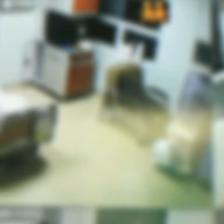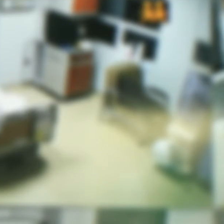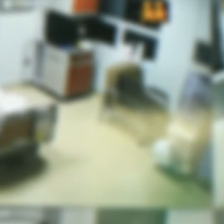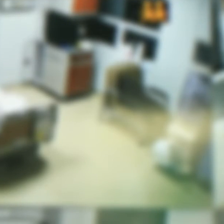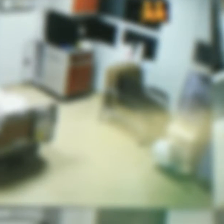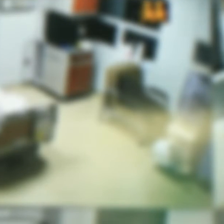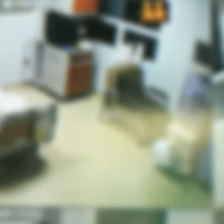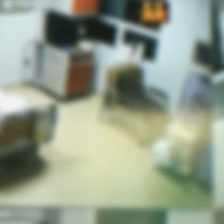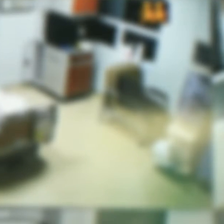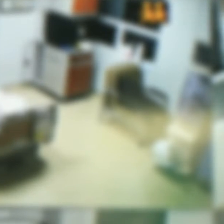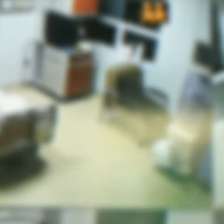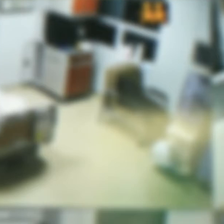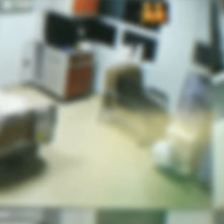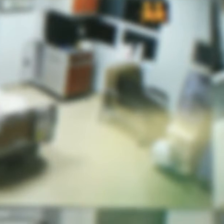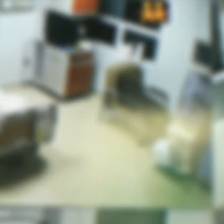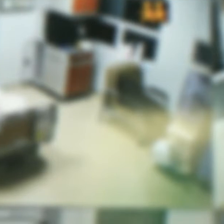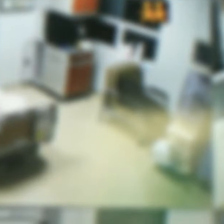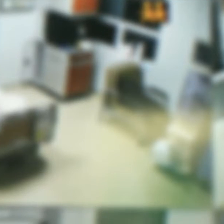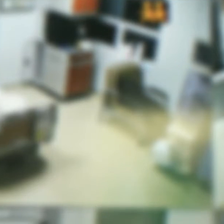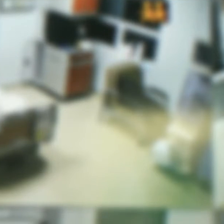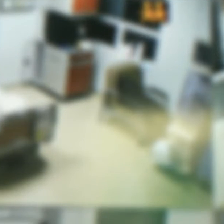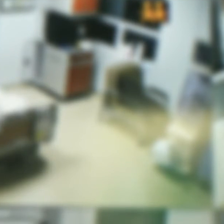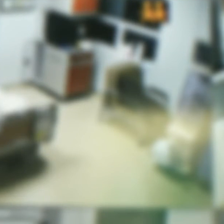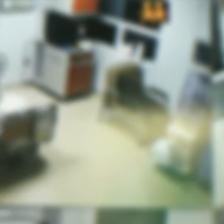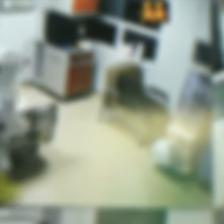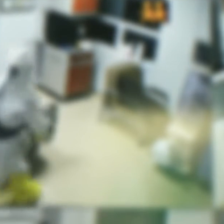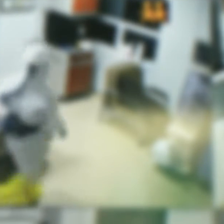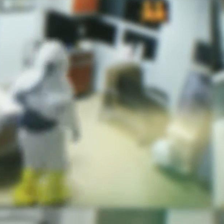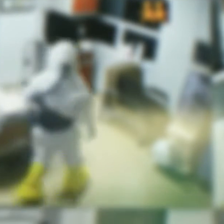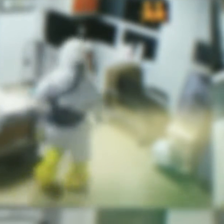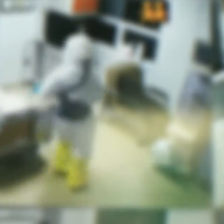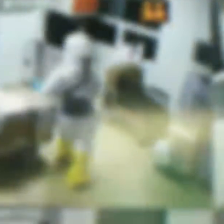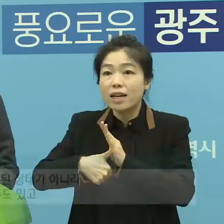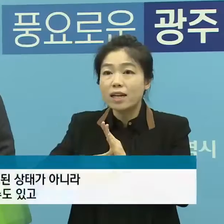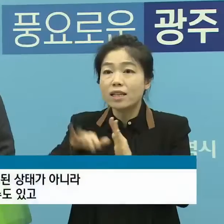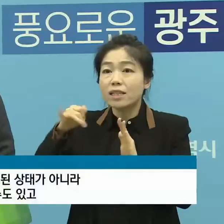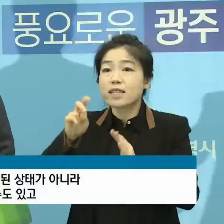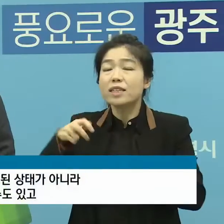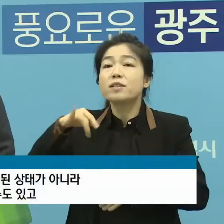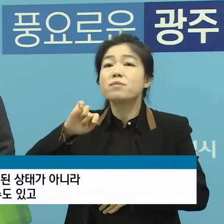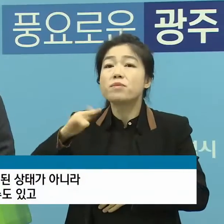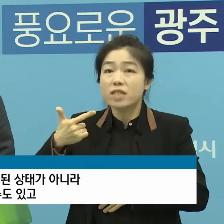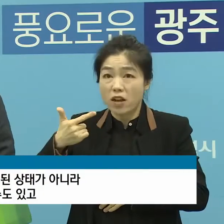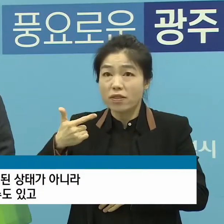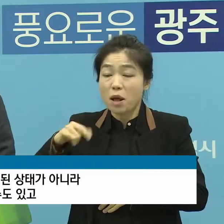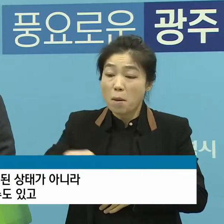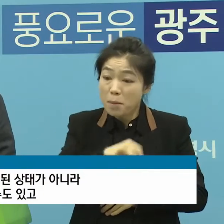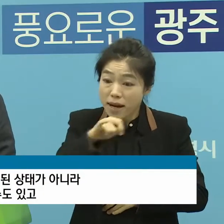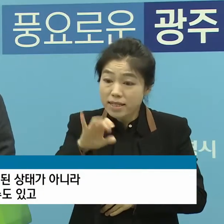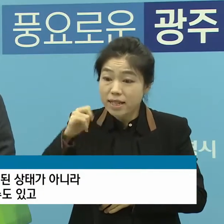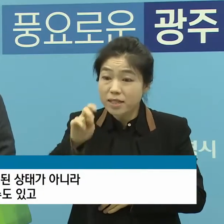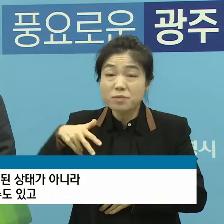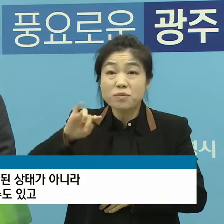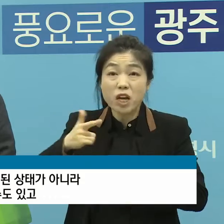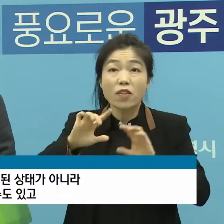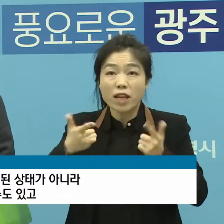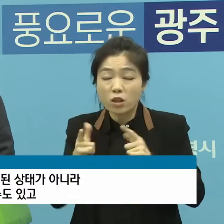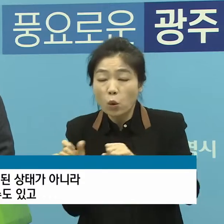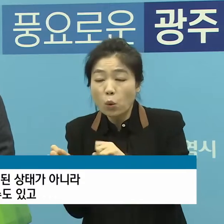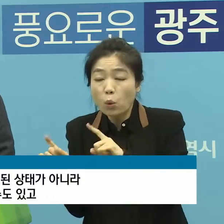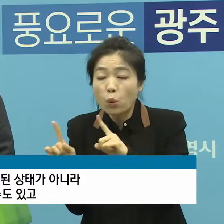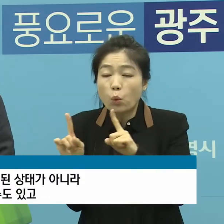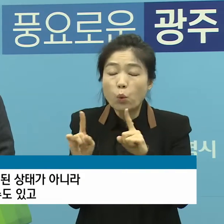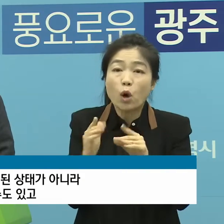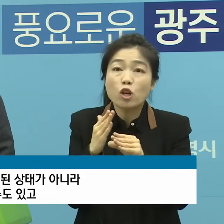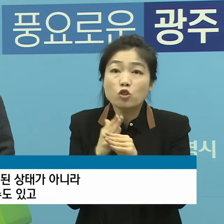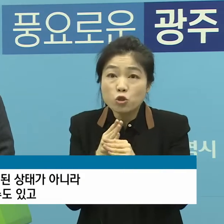특이한 사례라는 게 전문가들의 판단입니다. 퇴원 시 바이러스가 음전된 상태가 아니라 회복기